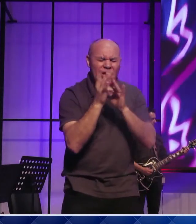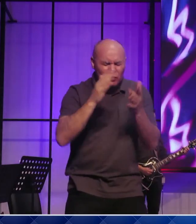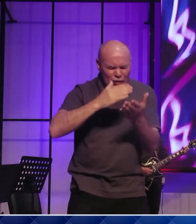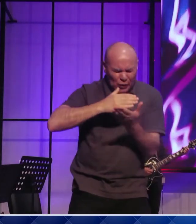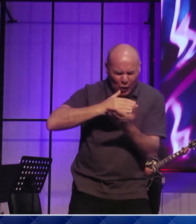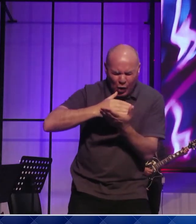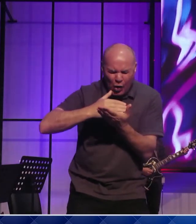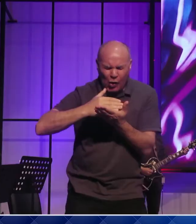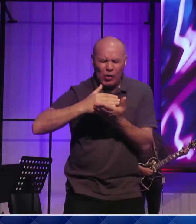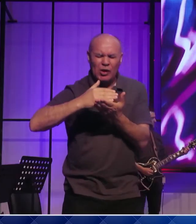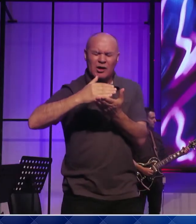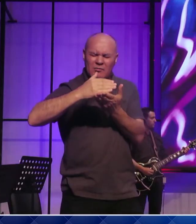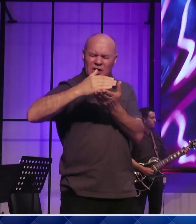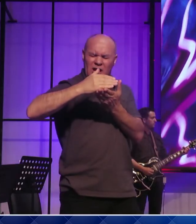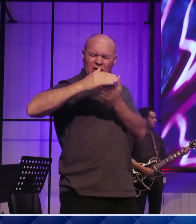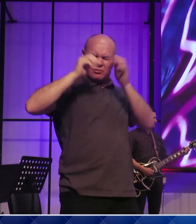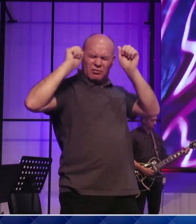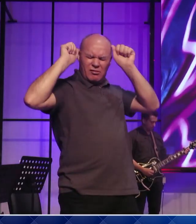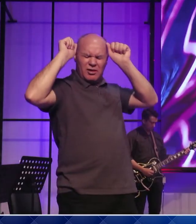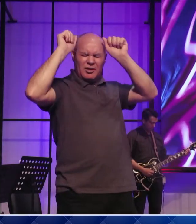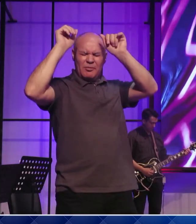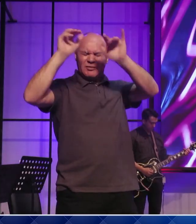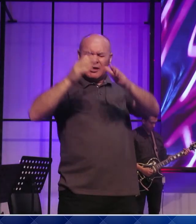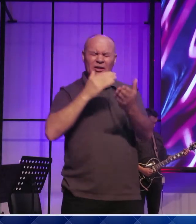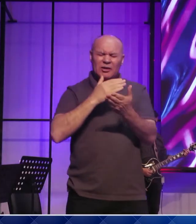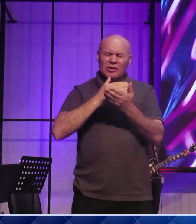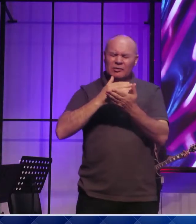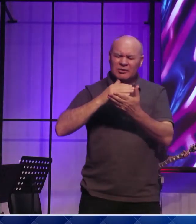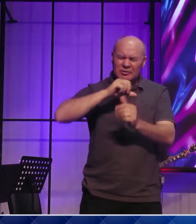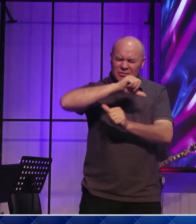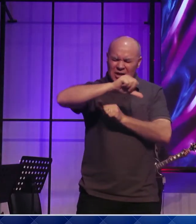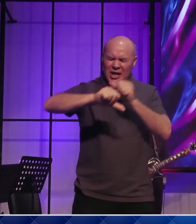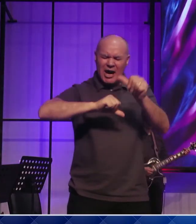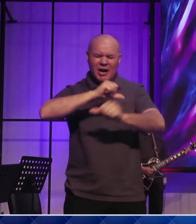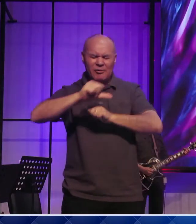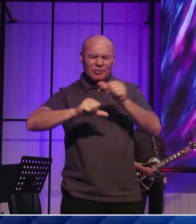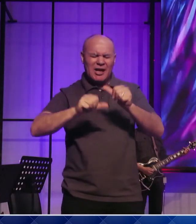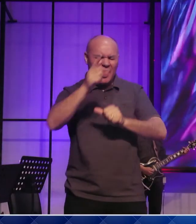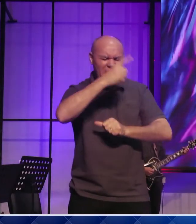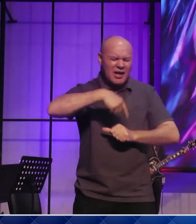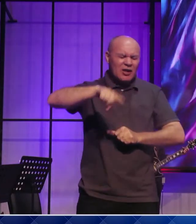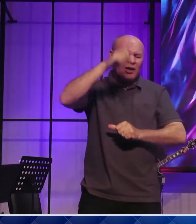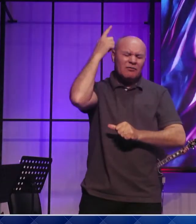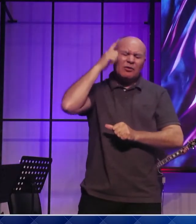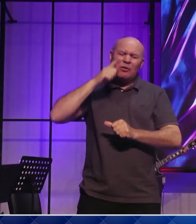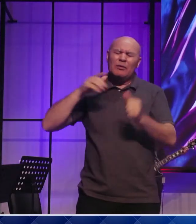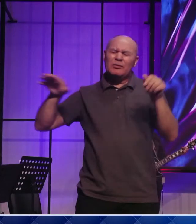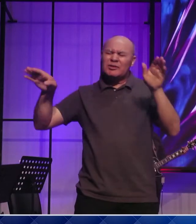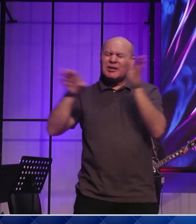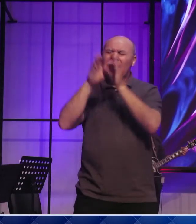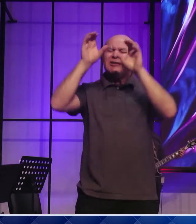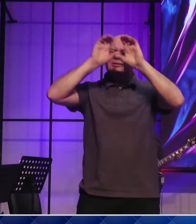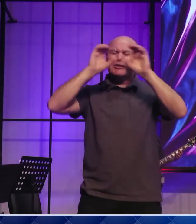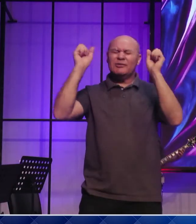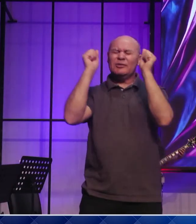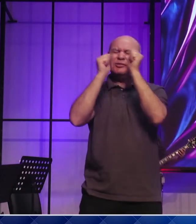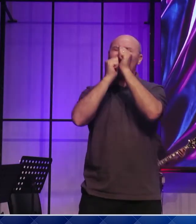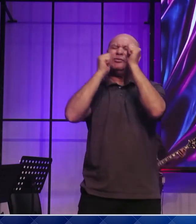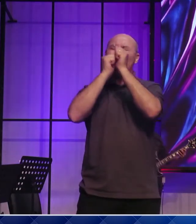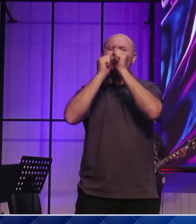vontade, a sua mensagem, a nossa vida, ele vai terminar. A obra que começou na sua vida